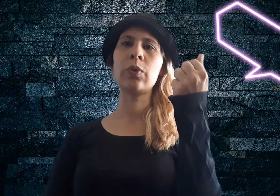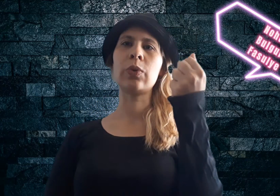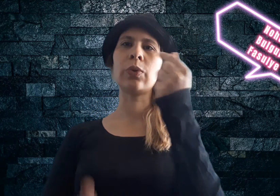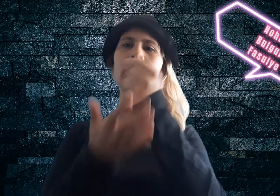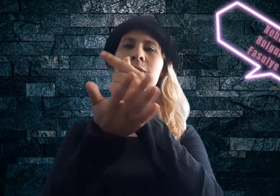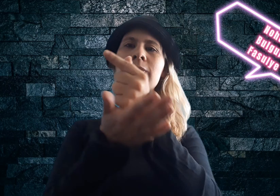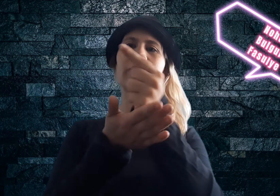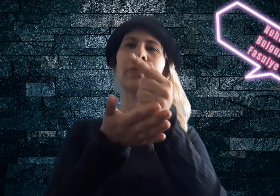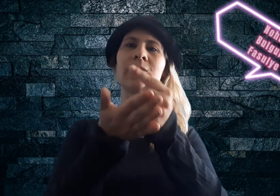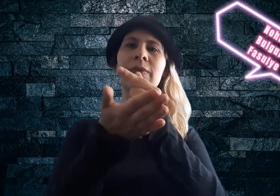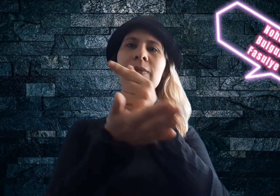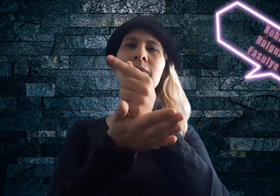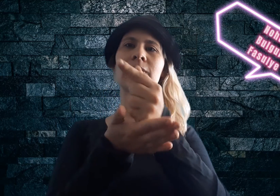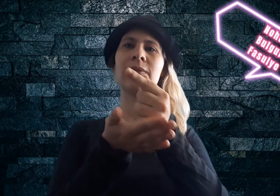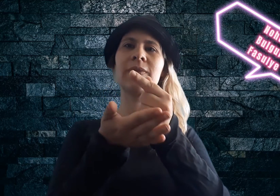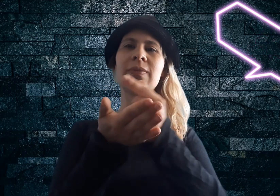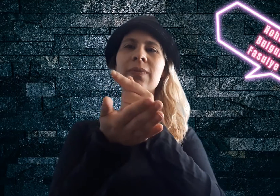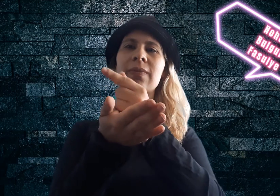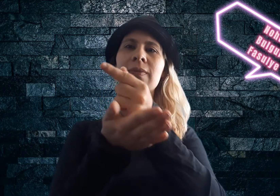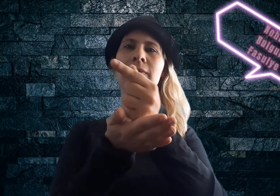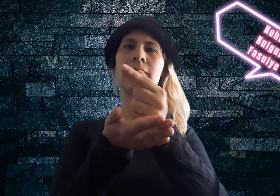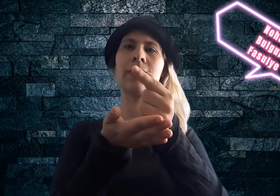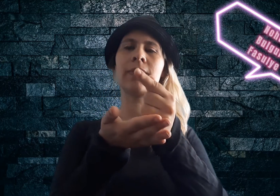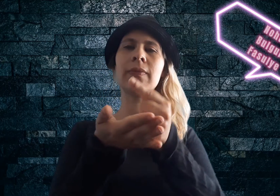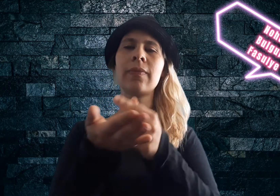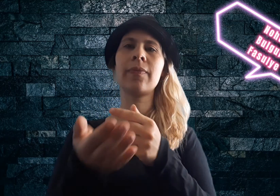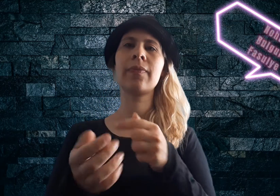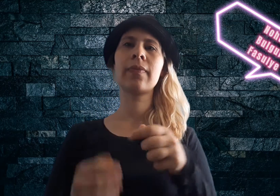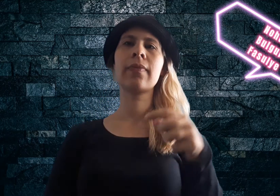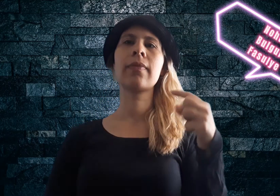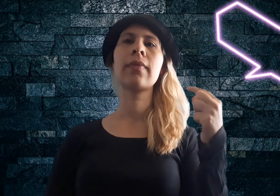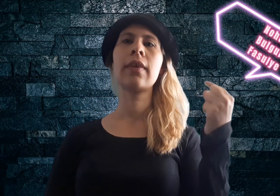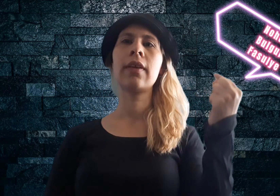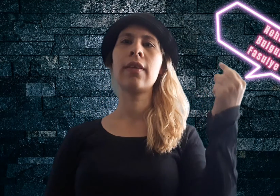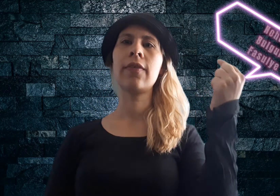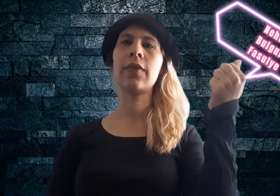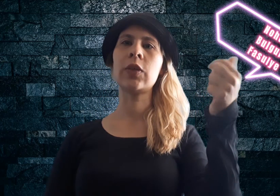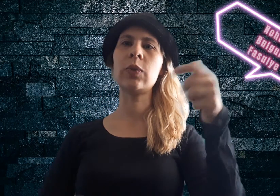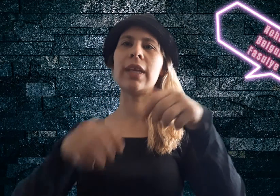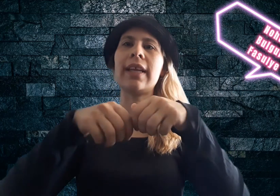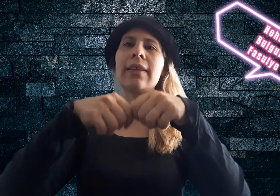Bulgur. Fasulye.